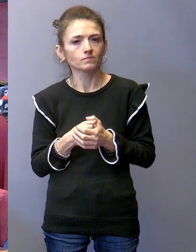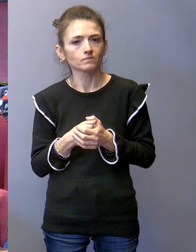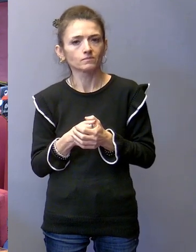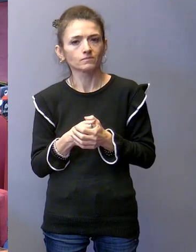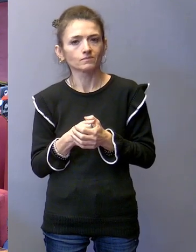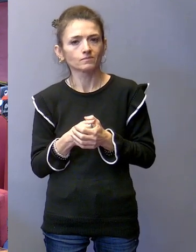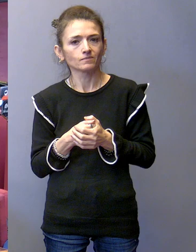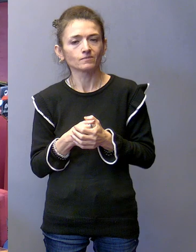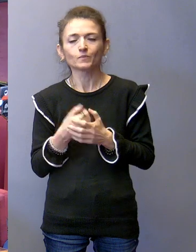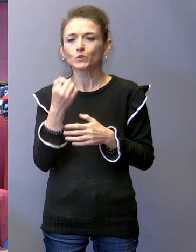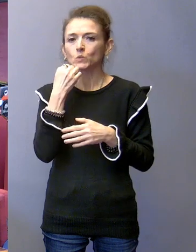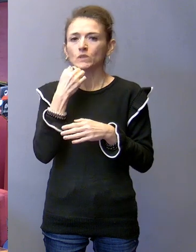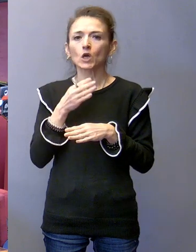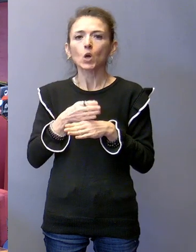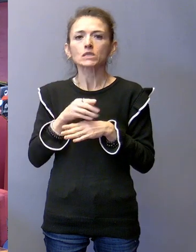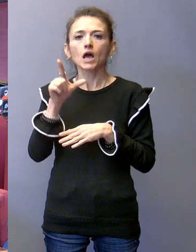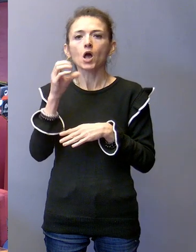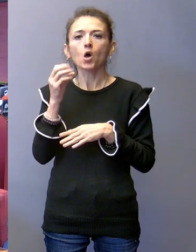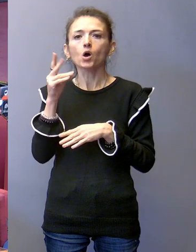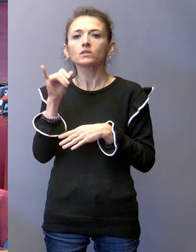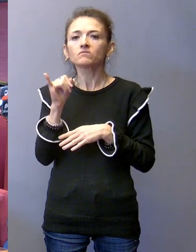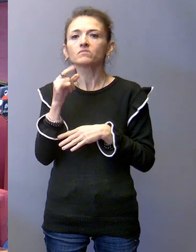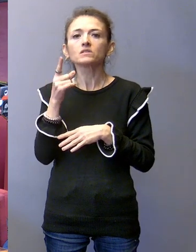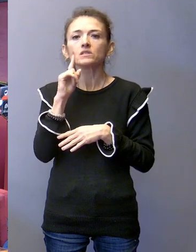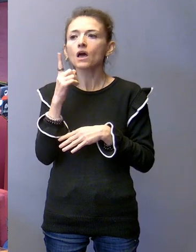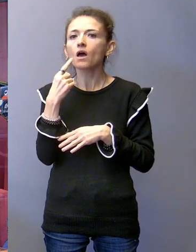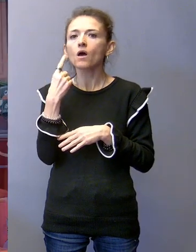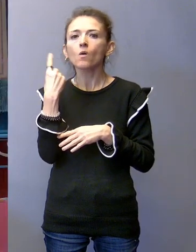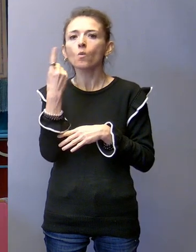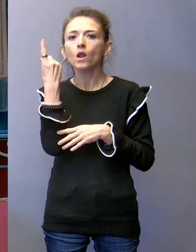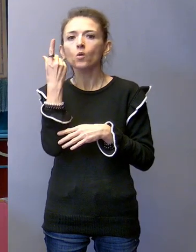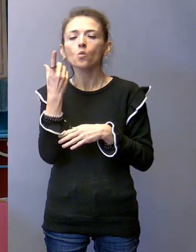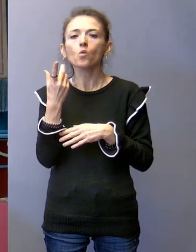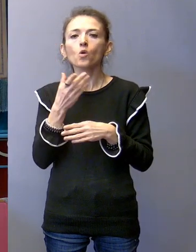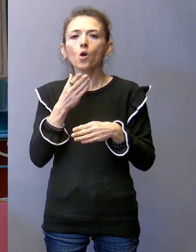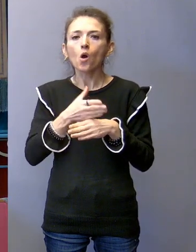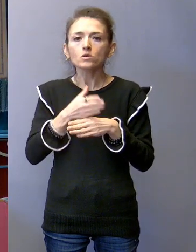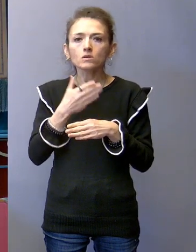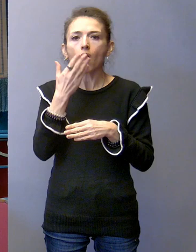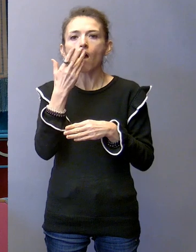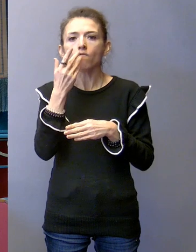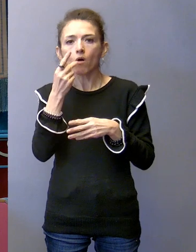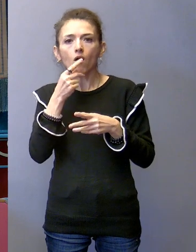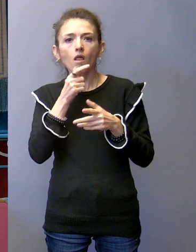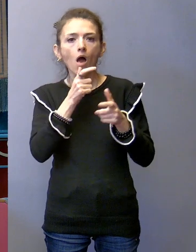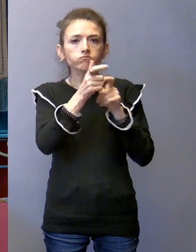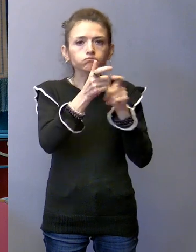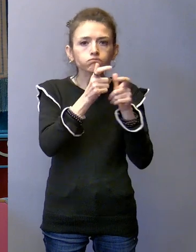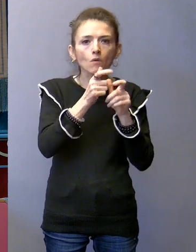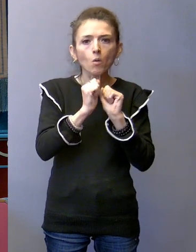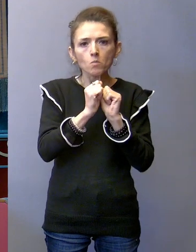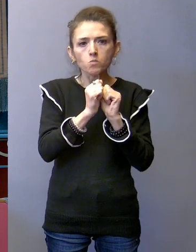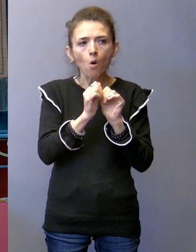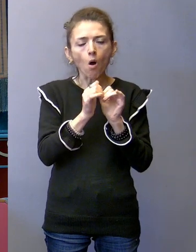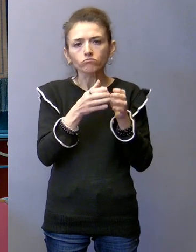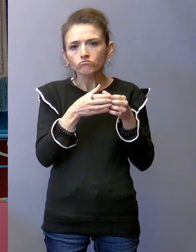quindi se c'è qualche consigliere che vuole conferire con altri Magari uscite